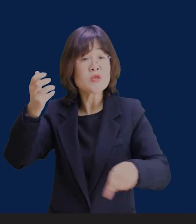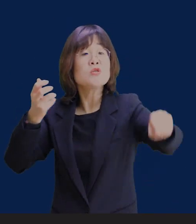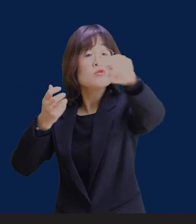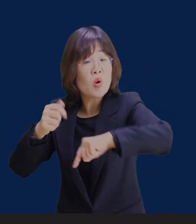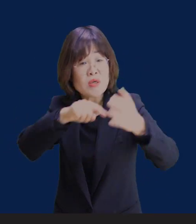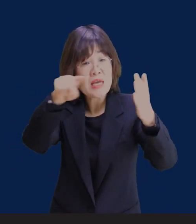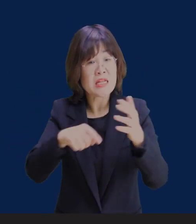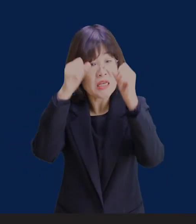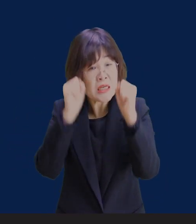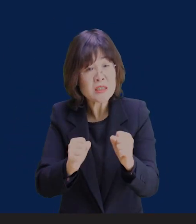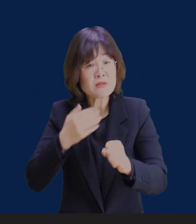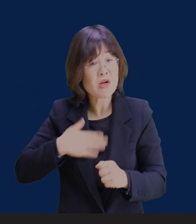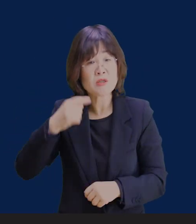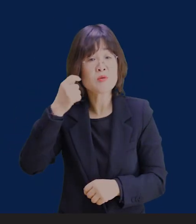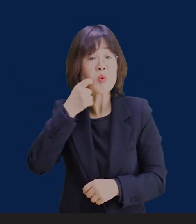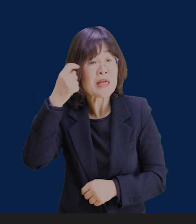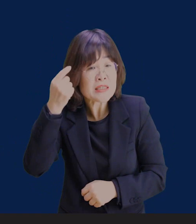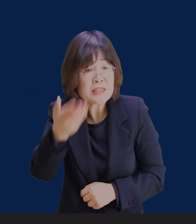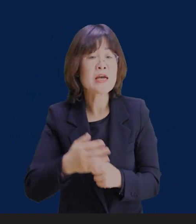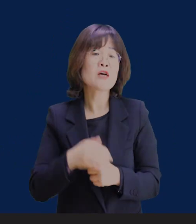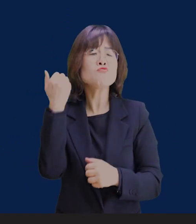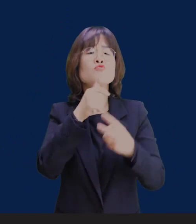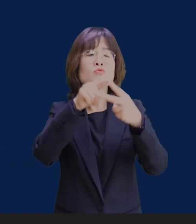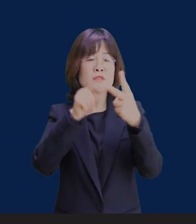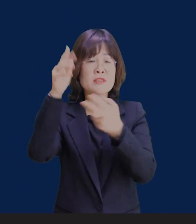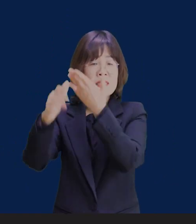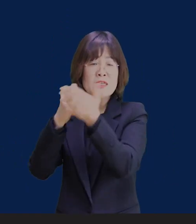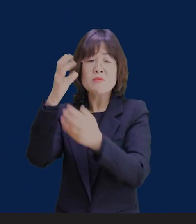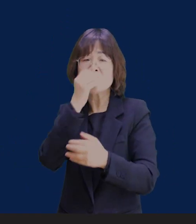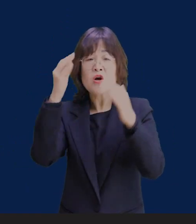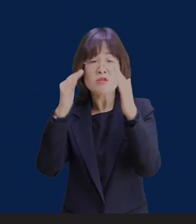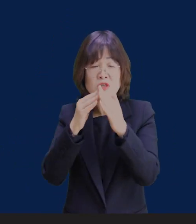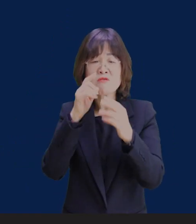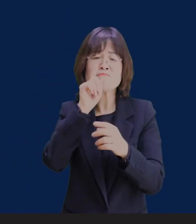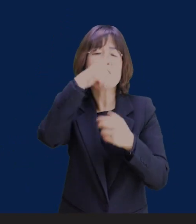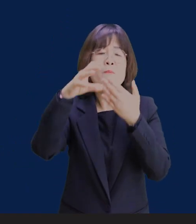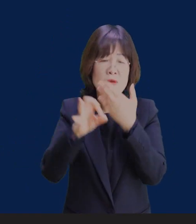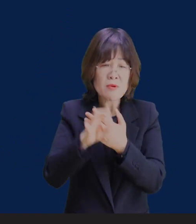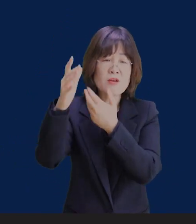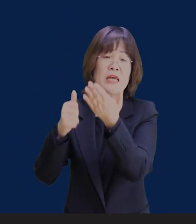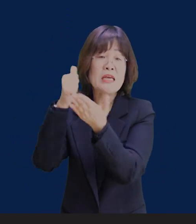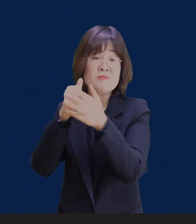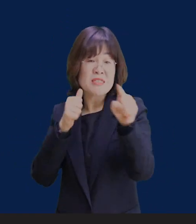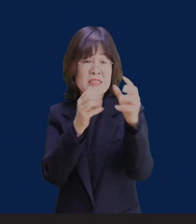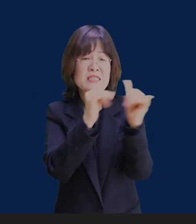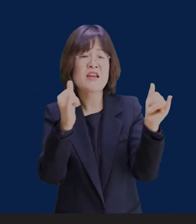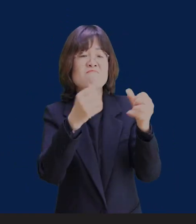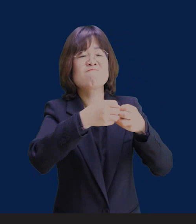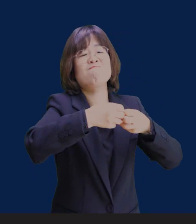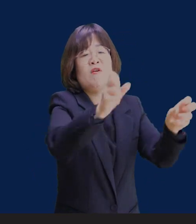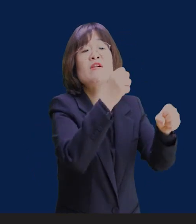안에 계시는 것을 알지 못하느냐? 누구든지 하나님의 성전을 더럽히면 하나님이 그 사람을